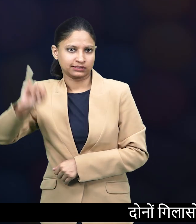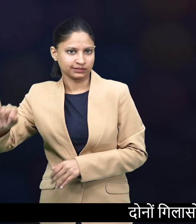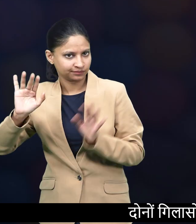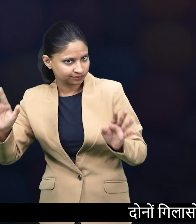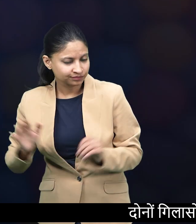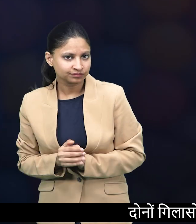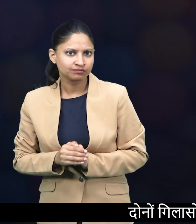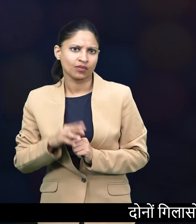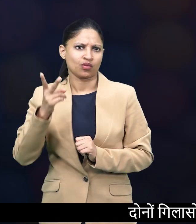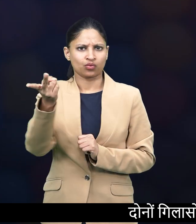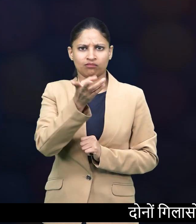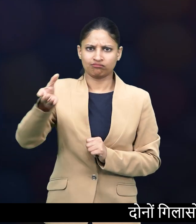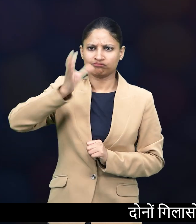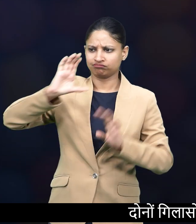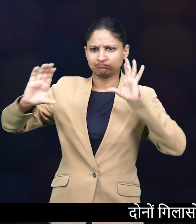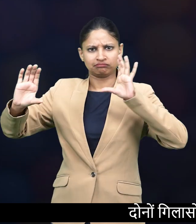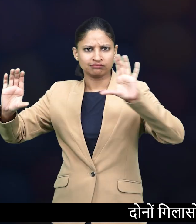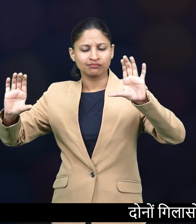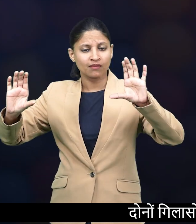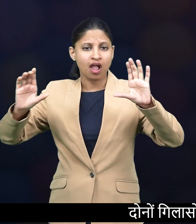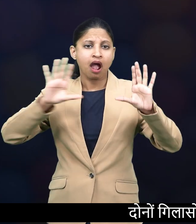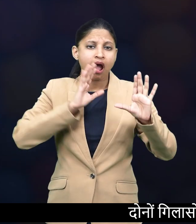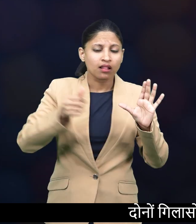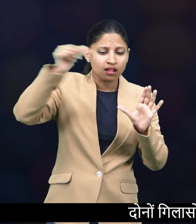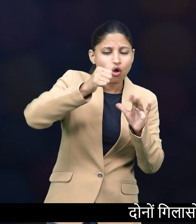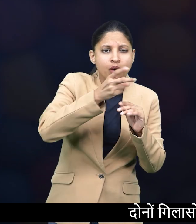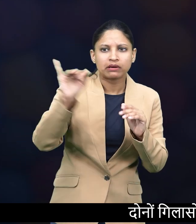दोनों गिलासों को 6 समान हिस्सों में बांटा गया।